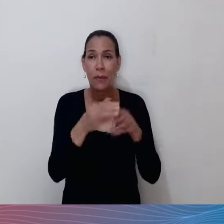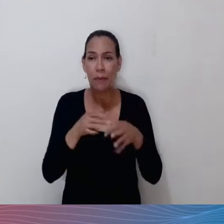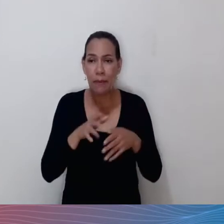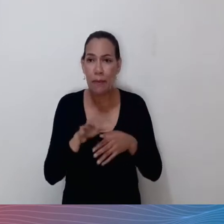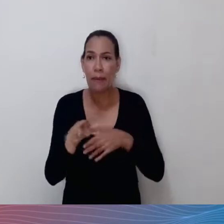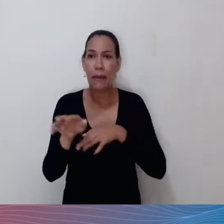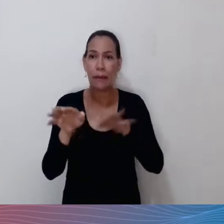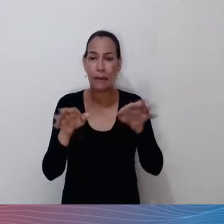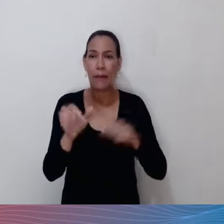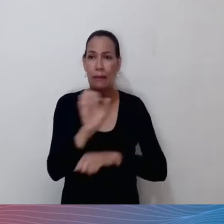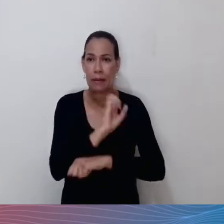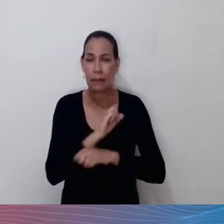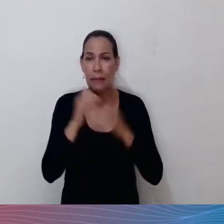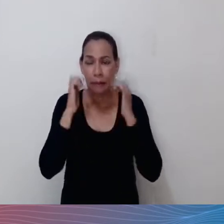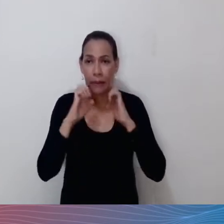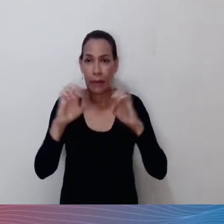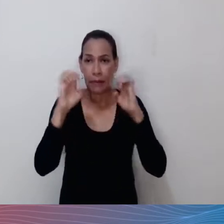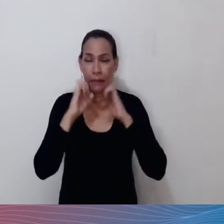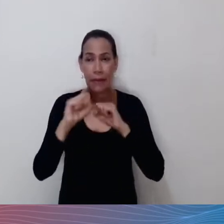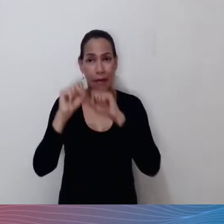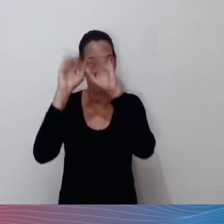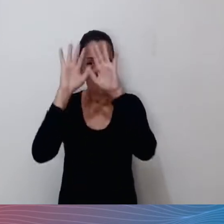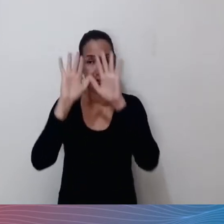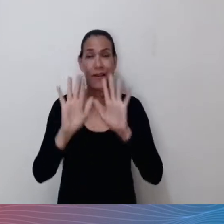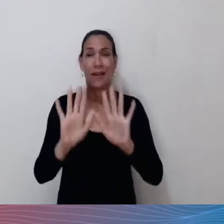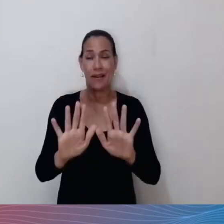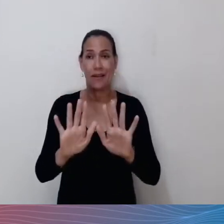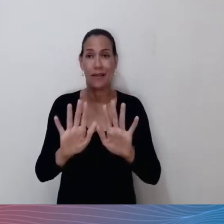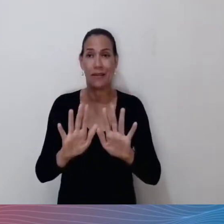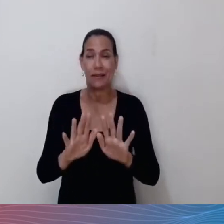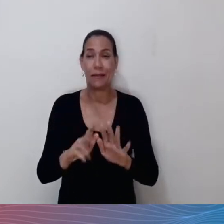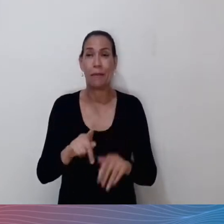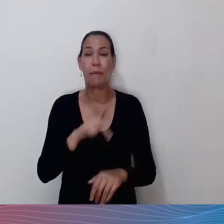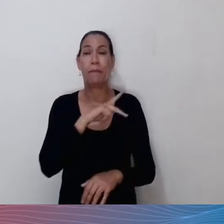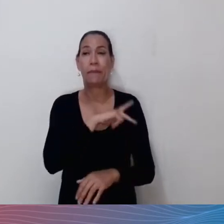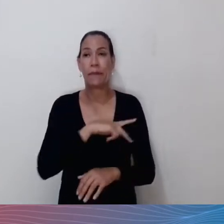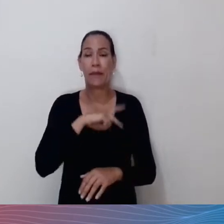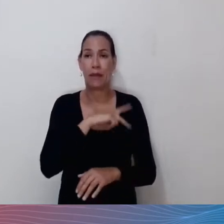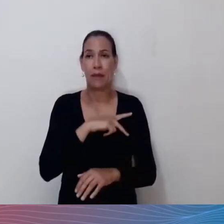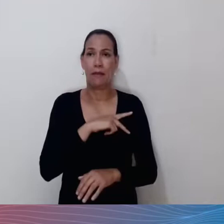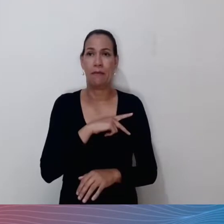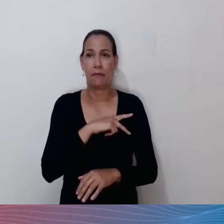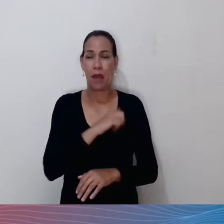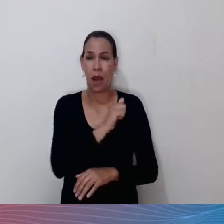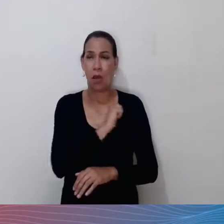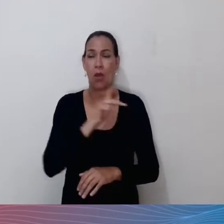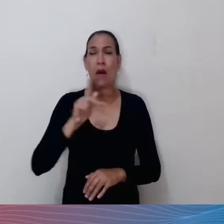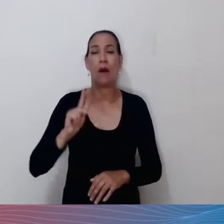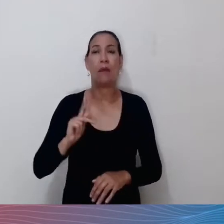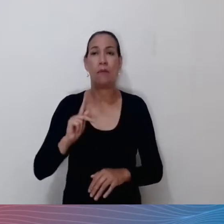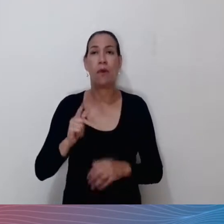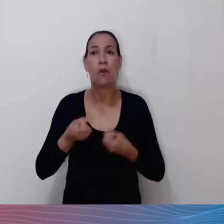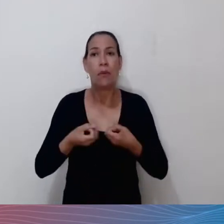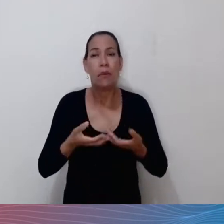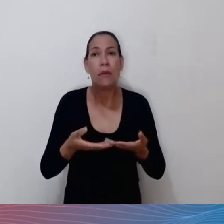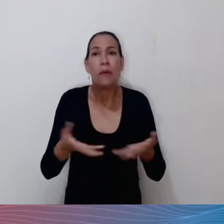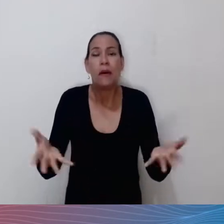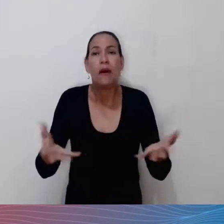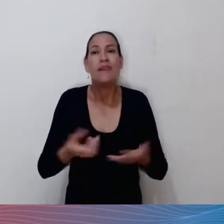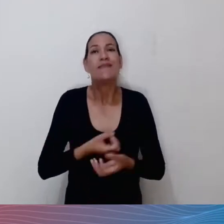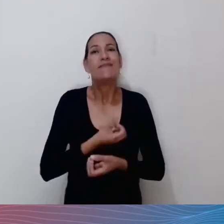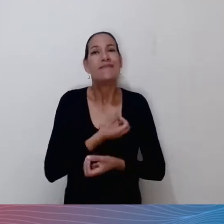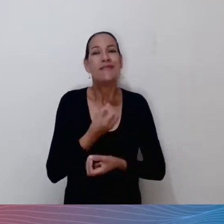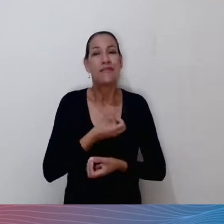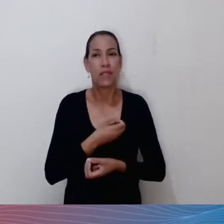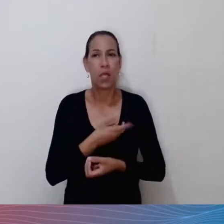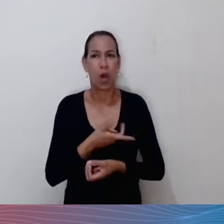tinha um grupo de dispensadores. E todos vocês, irmãos, vocês jovens que saíram ontem na fábrica de vencedores, foram